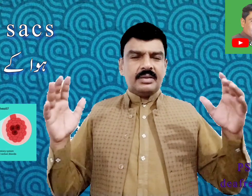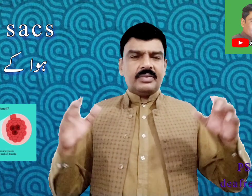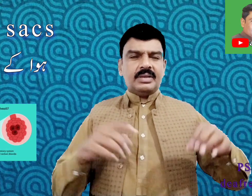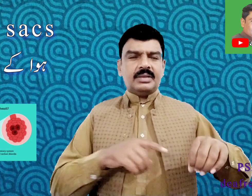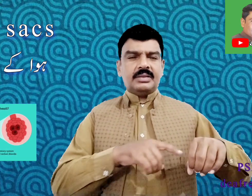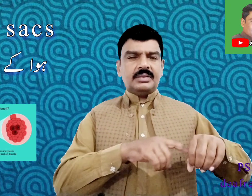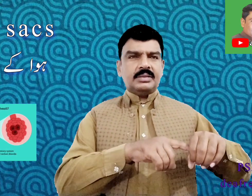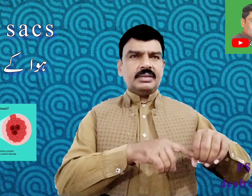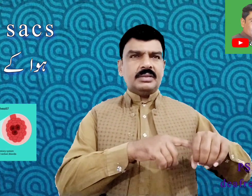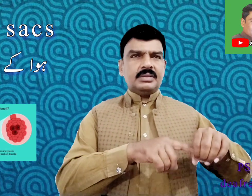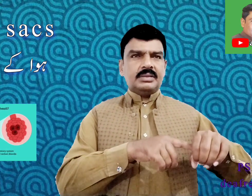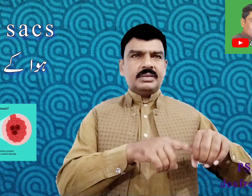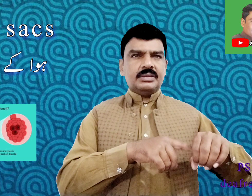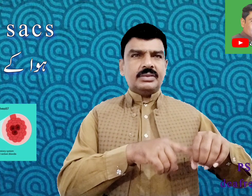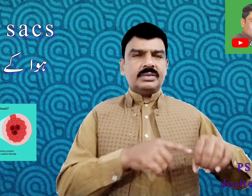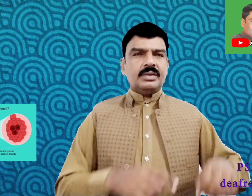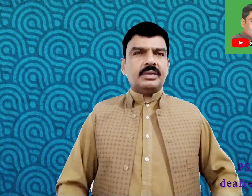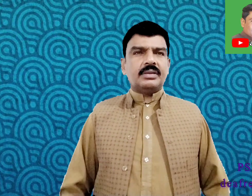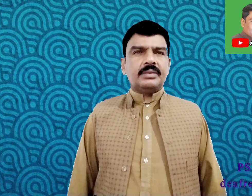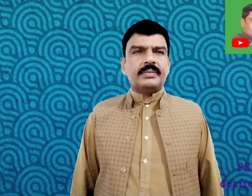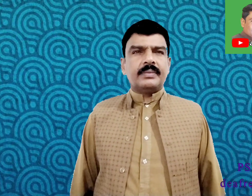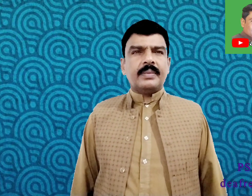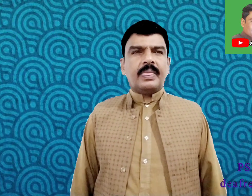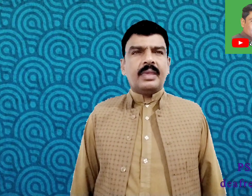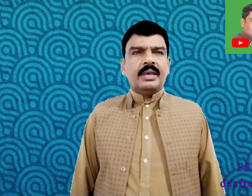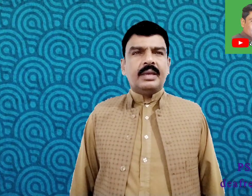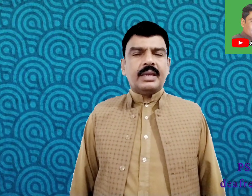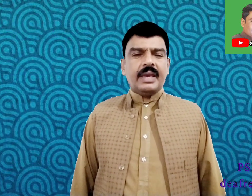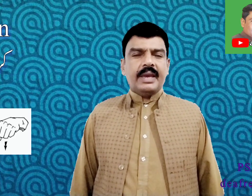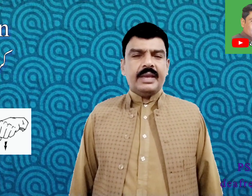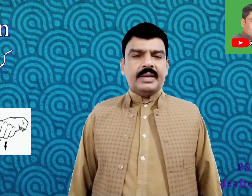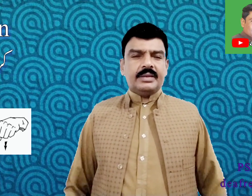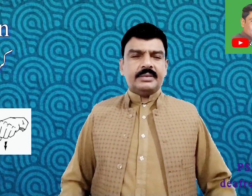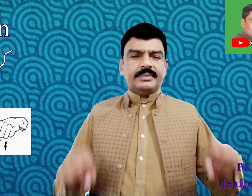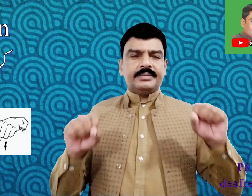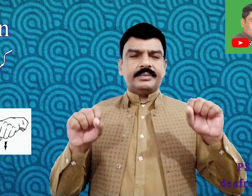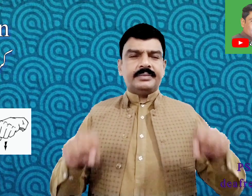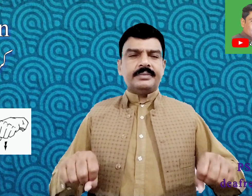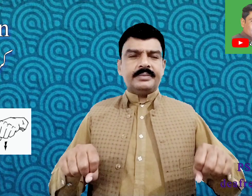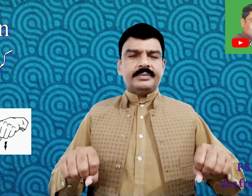हवा, सुराख, can,